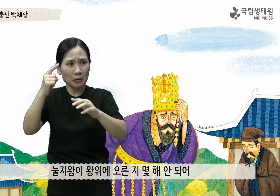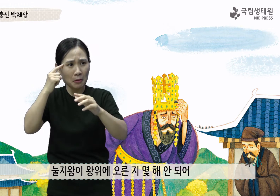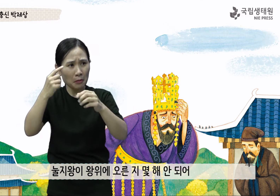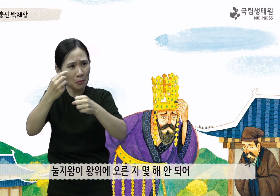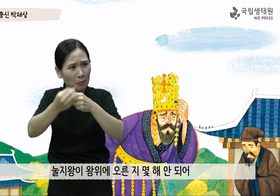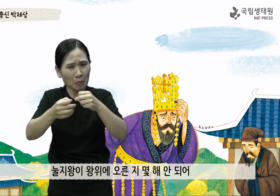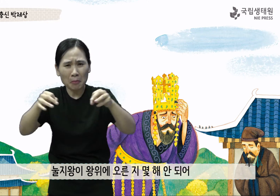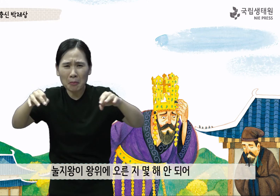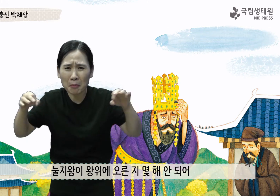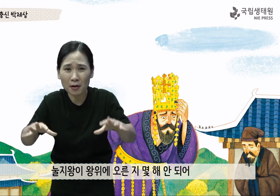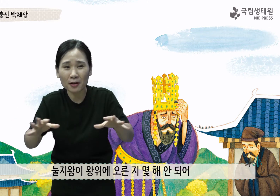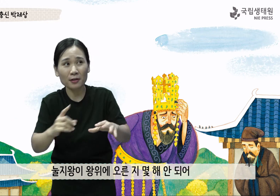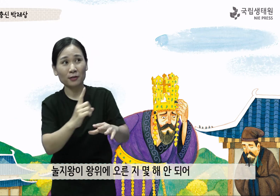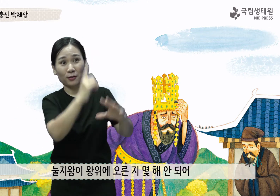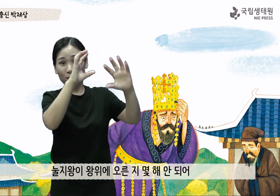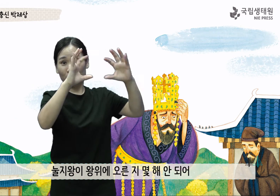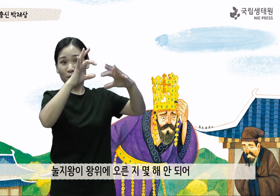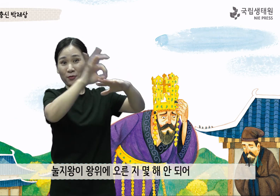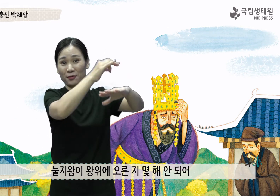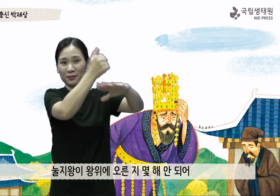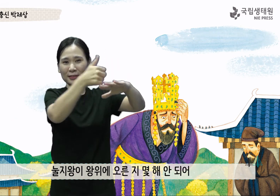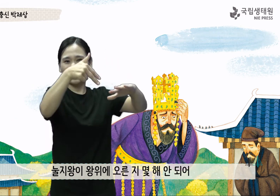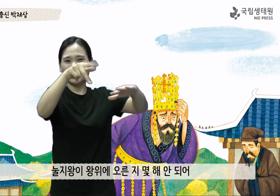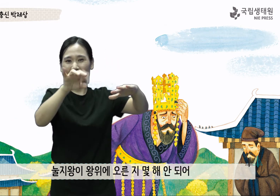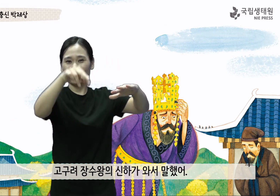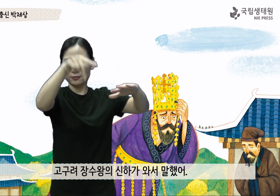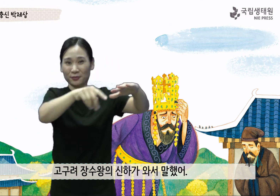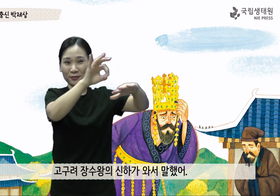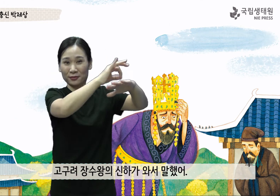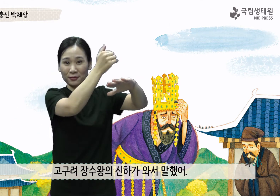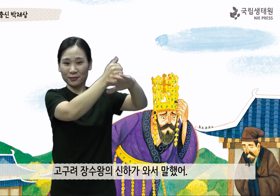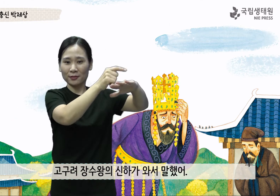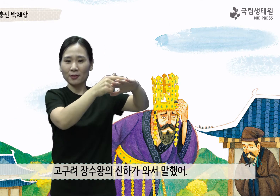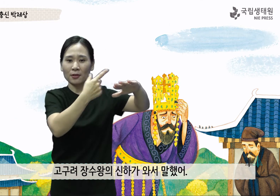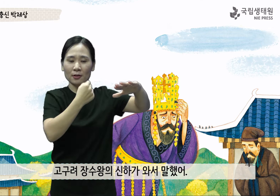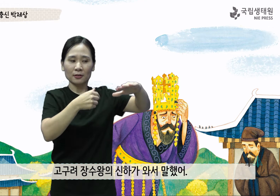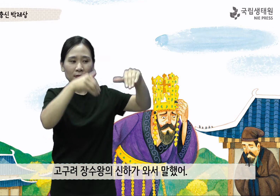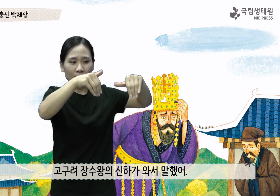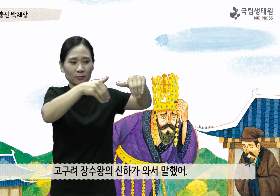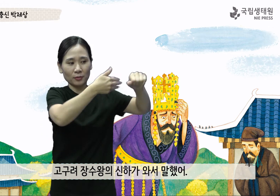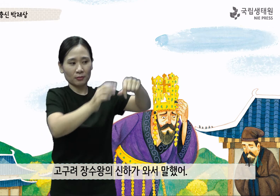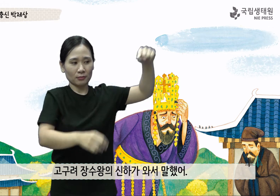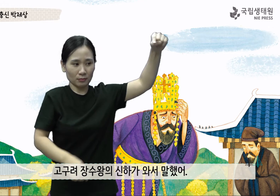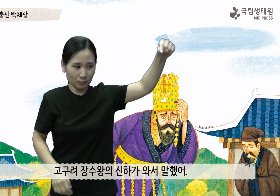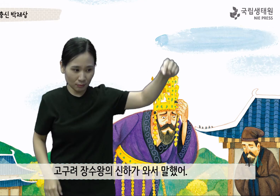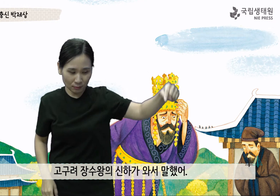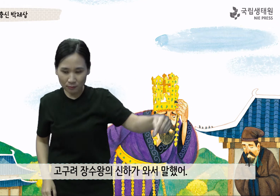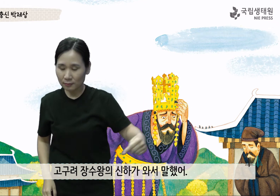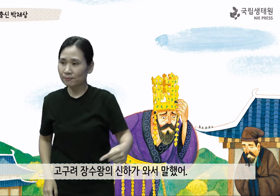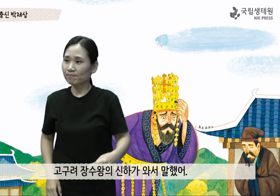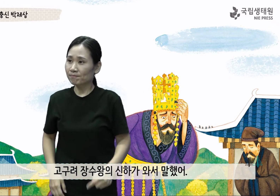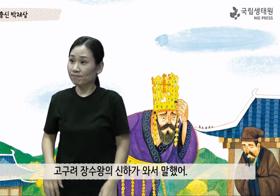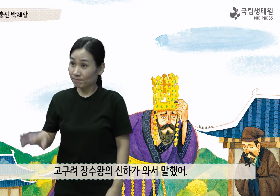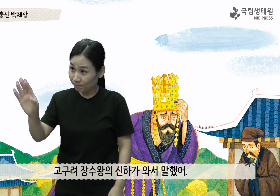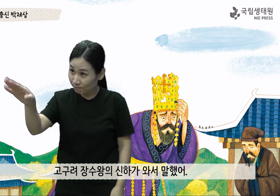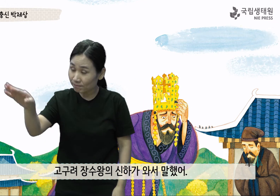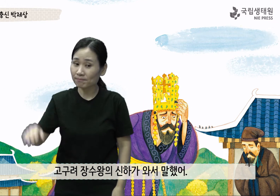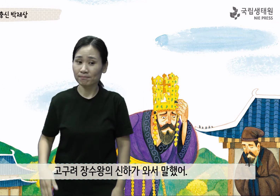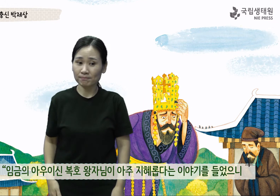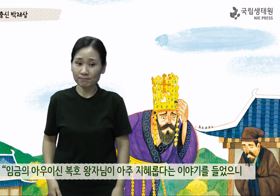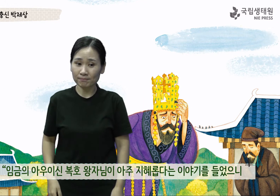눌지왕이 왕위에 오른 지 몇 해 안 되어 고구려 상수왕에 신하가 와서 말했어.